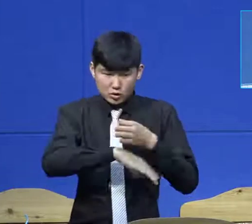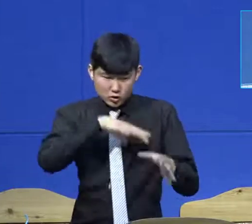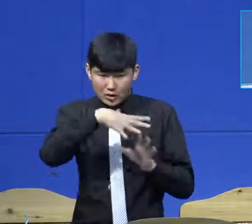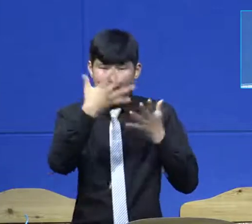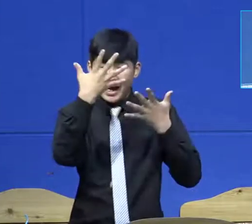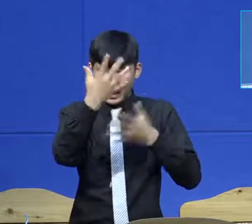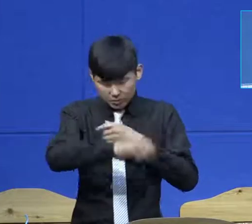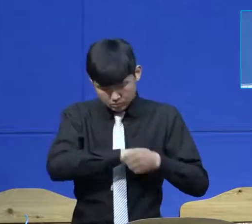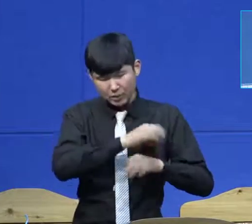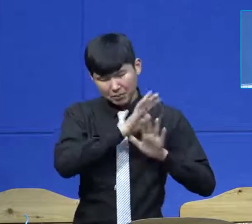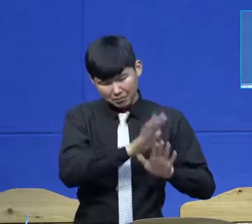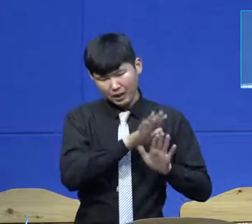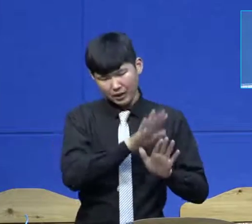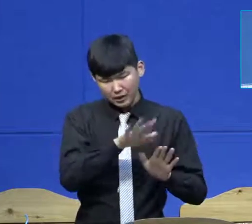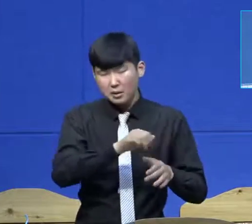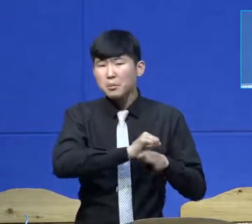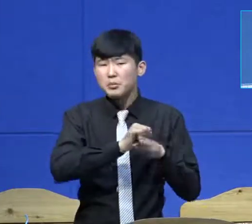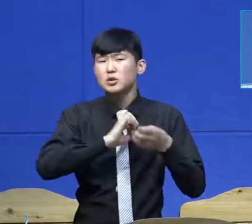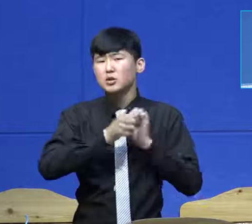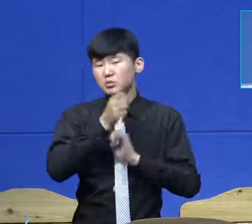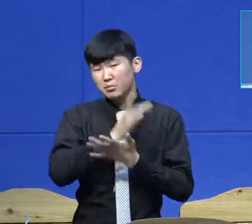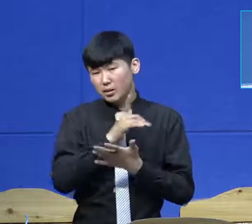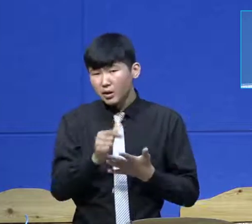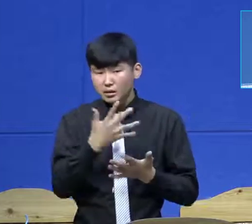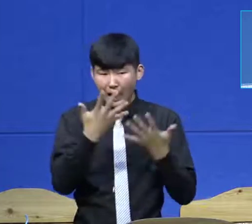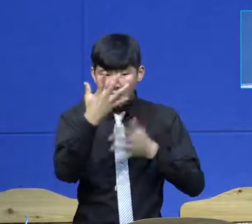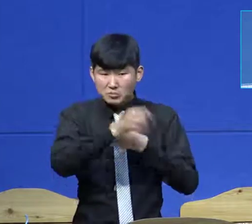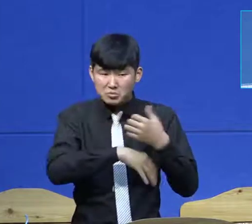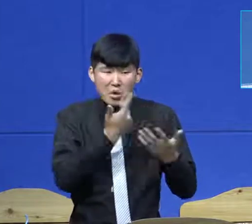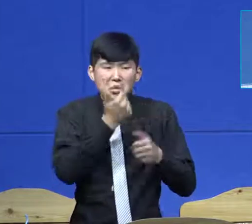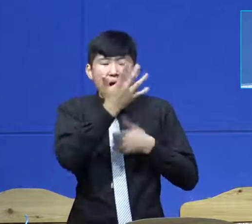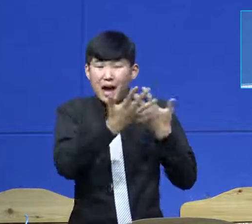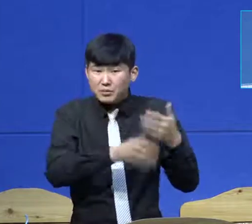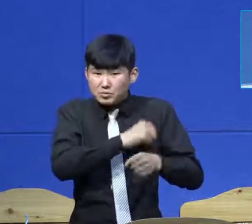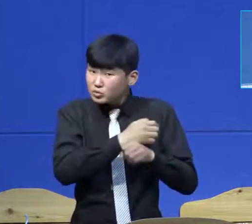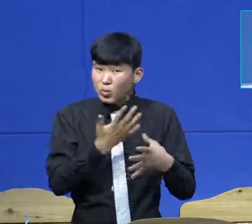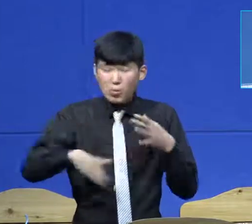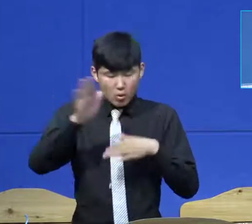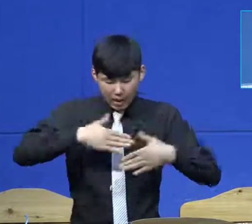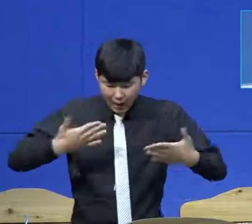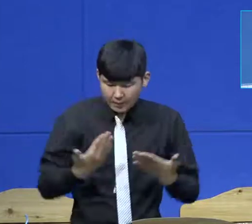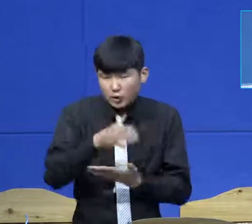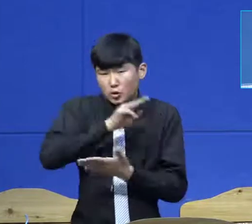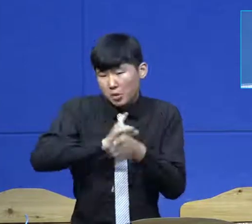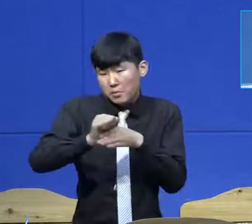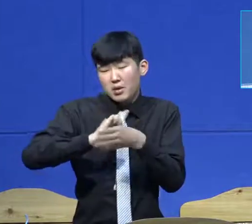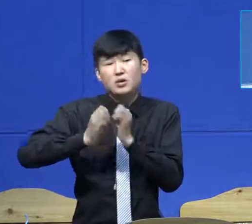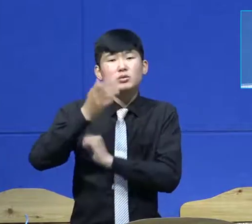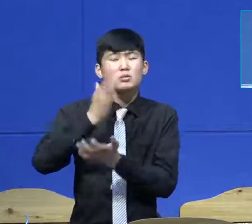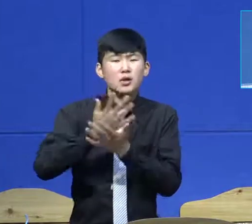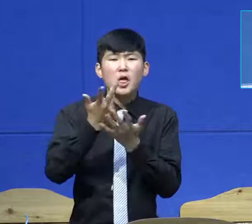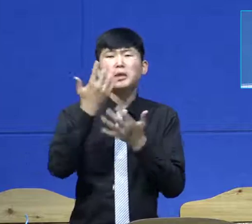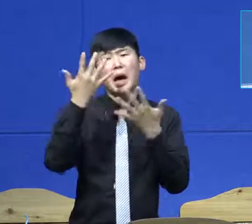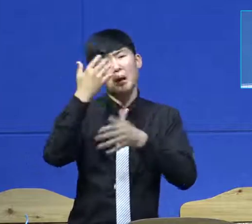ирээд амьдрах тэр бэлтгэл хийж байгаа. Энэ хэдэн 10 жил бол мөнхийн амьдралын төлөв бэлтгэлээ хийж байна. Хэдэн 10